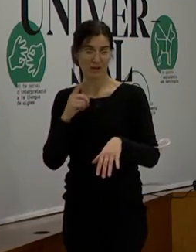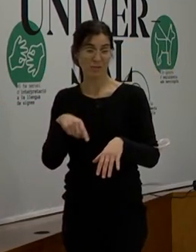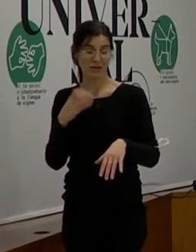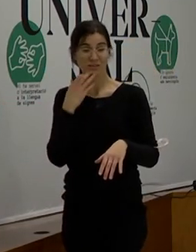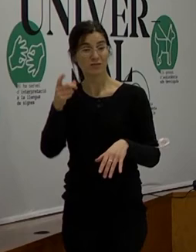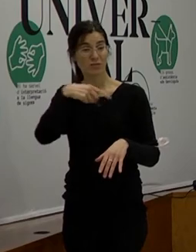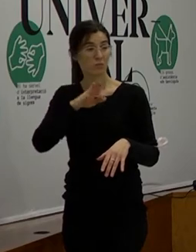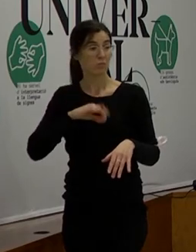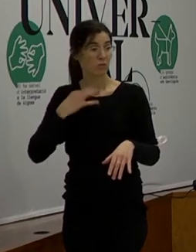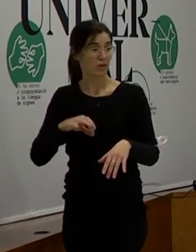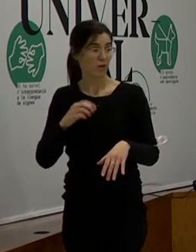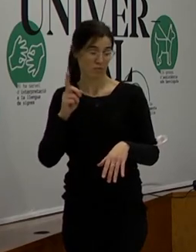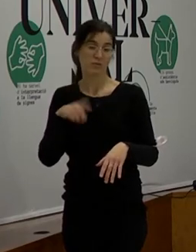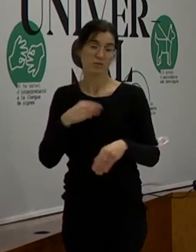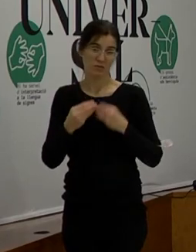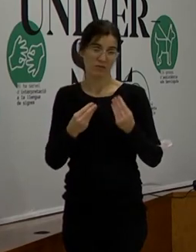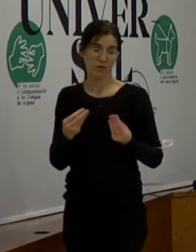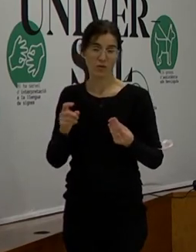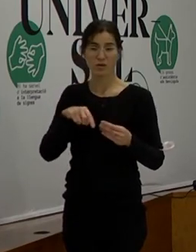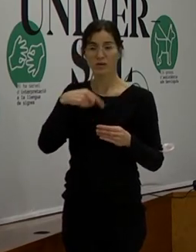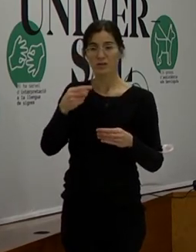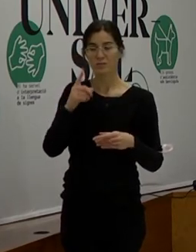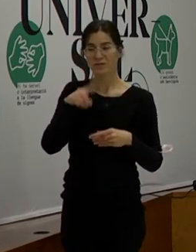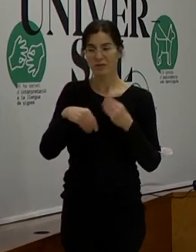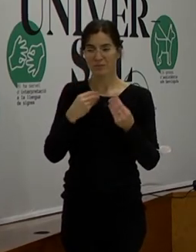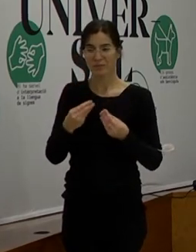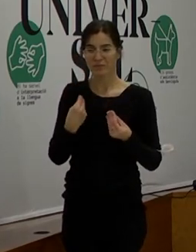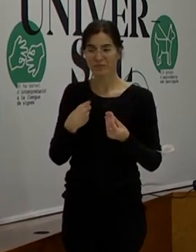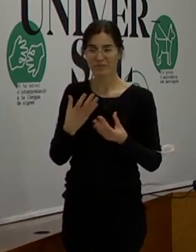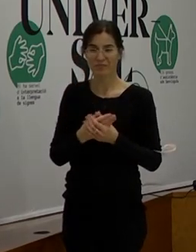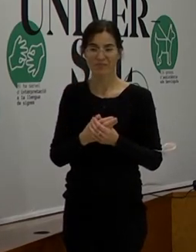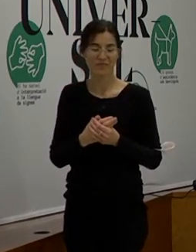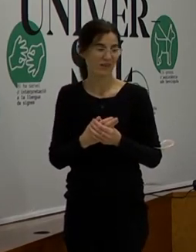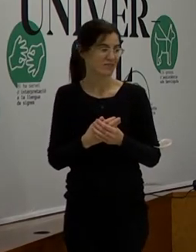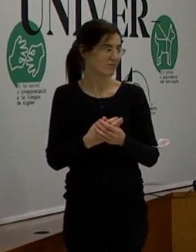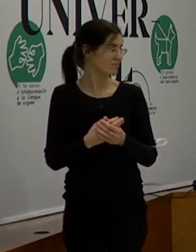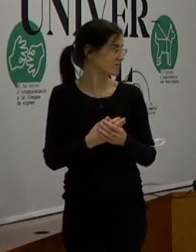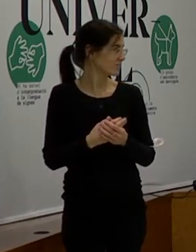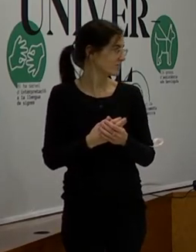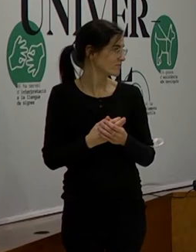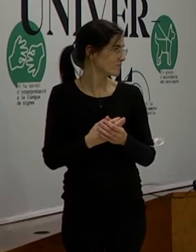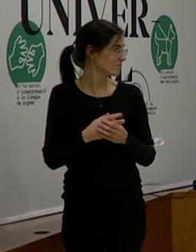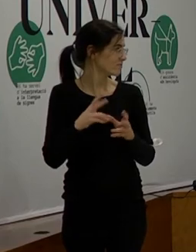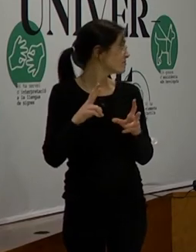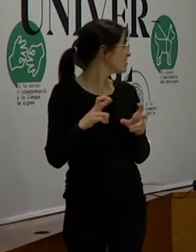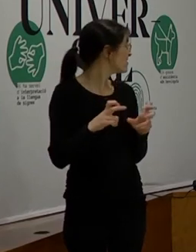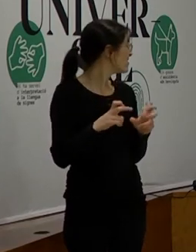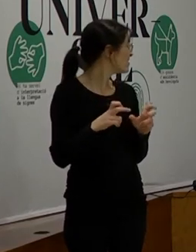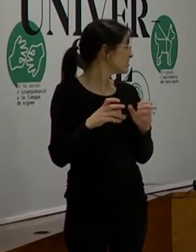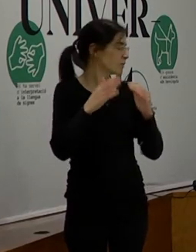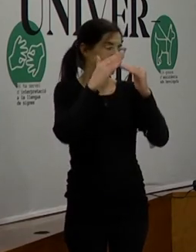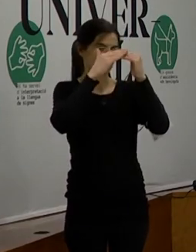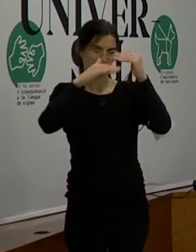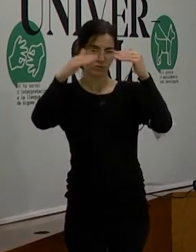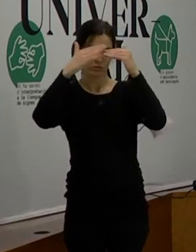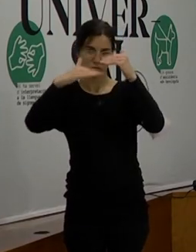podeu, feu-lo. Oh, i després ja portaré el bus i ja t'ho porta. Vale? Vale. Els toldos, evidentment, els tandalls